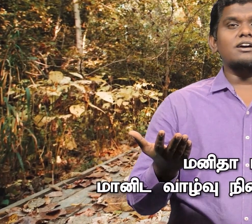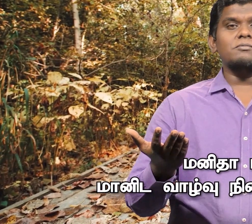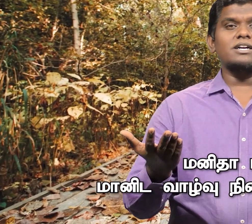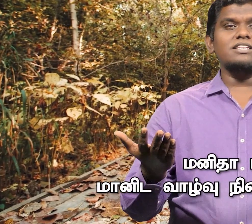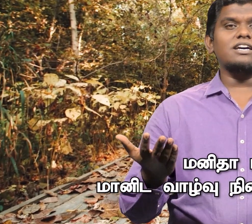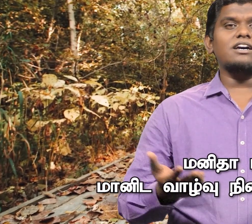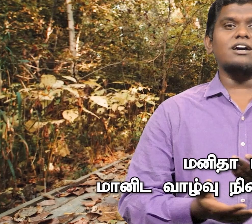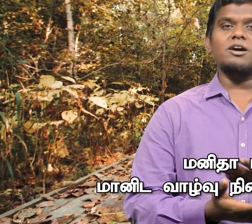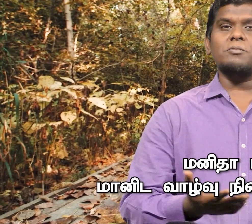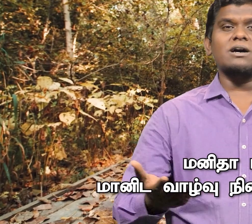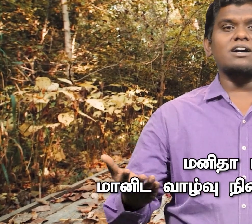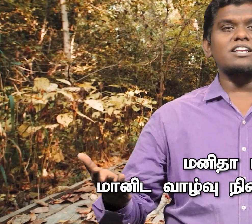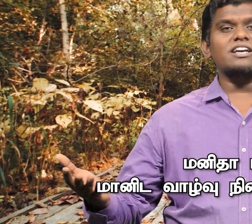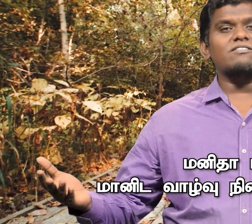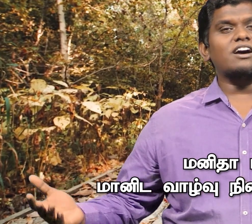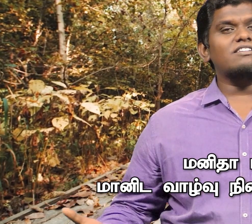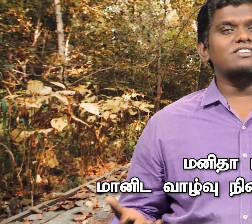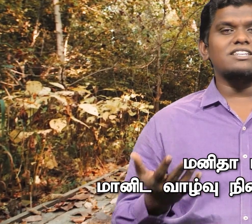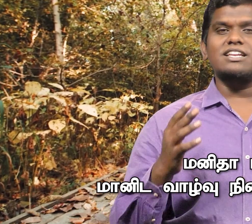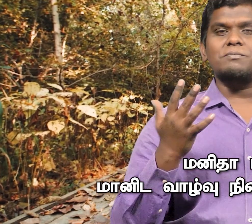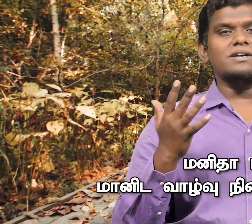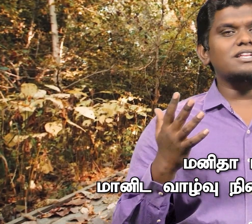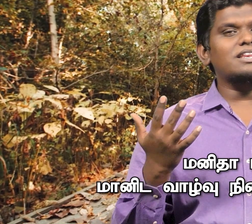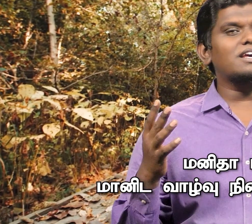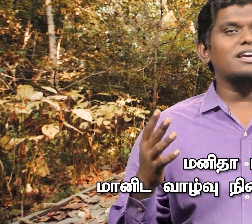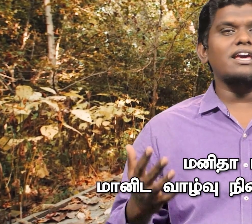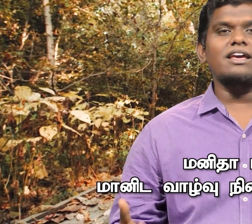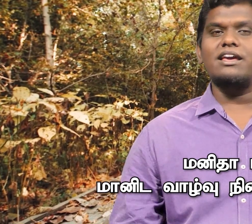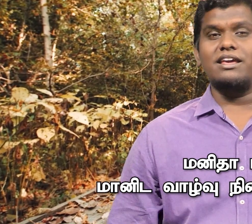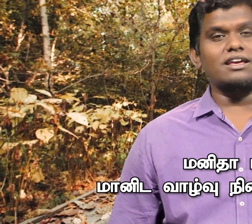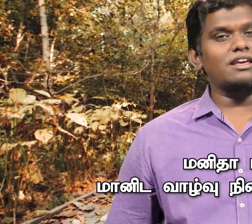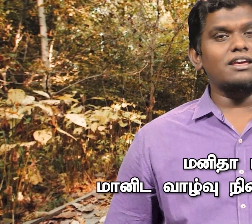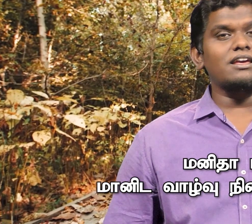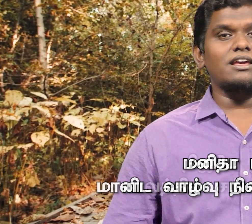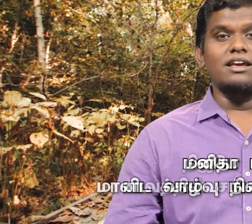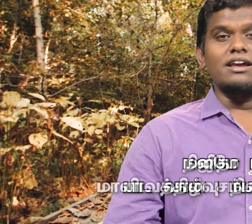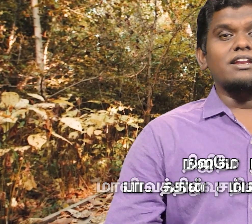மனிதா மனிதா மானிட வாழ்வு நிலைப்பதில்லையே